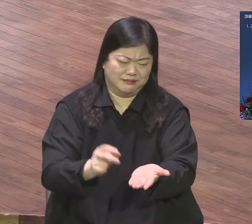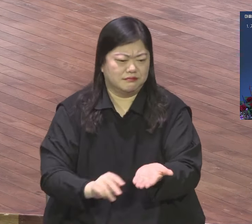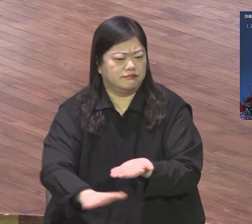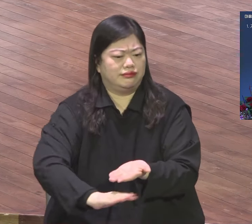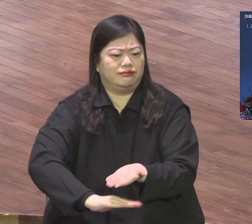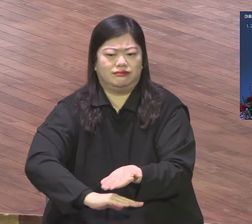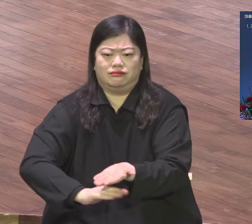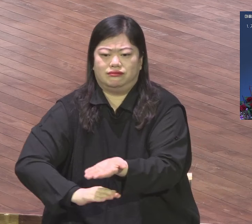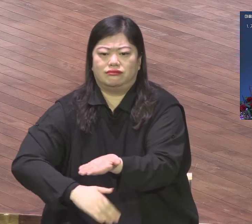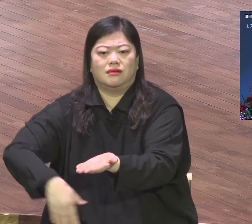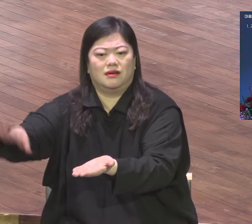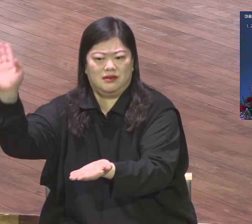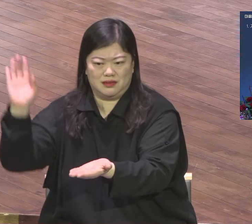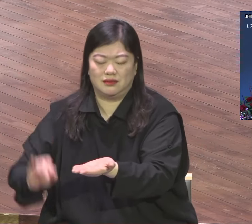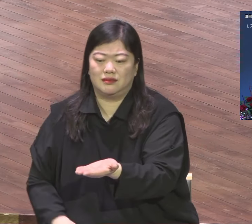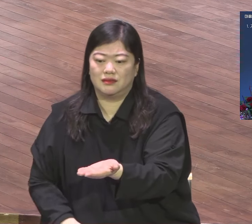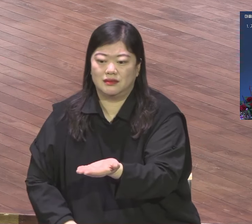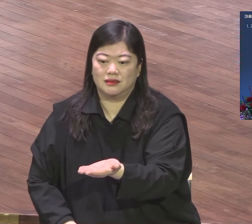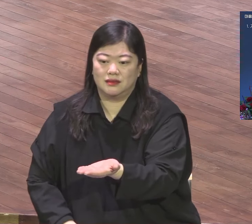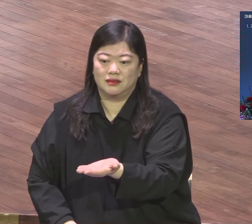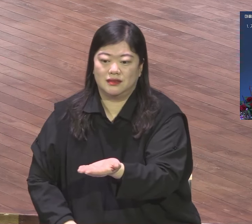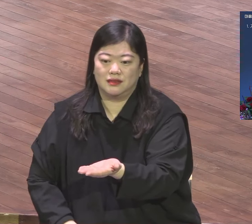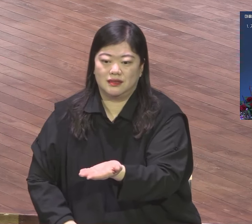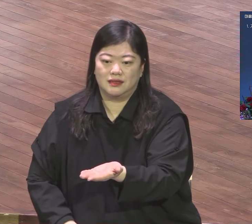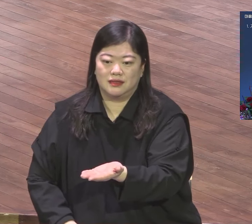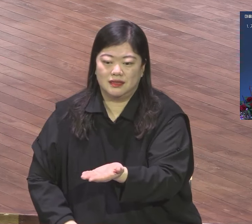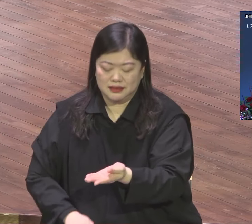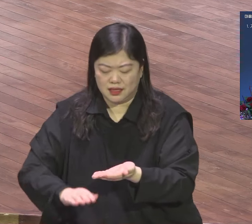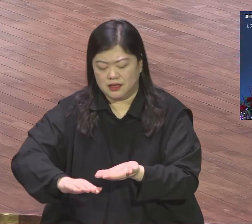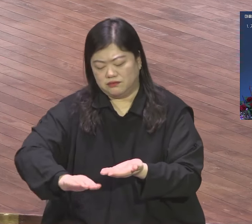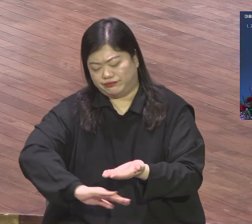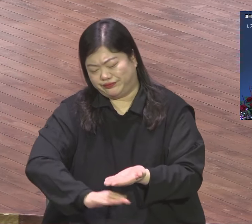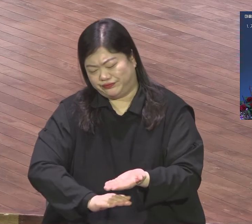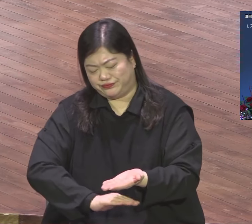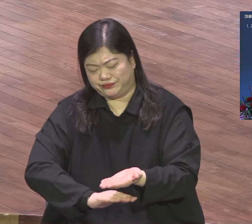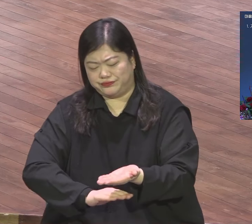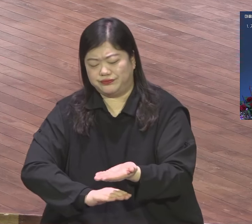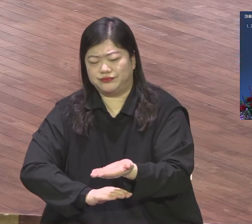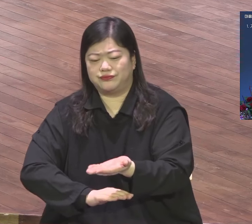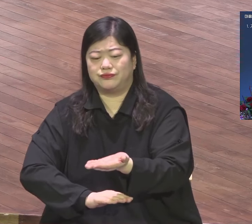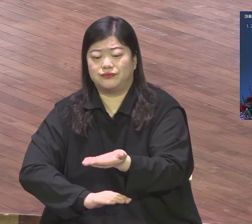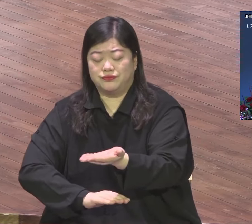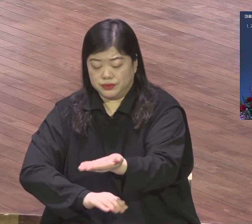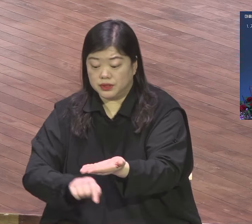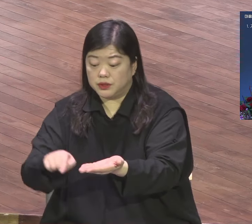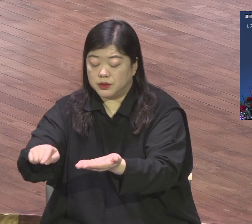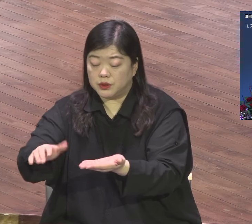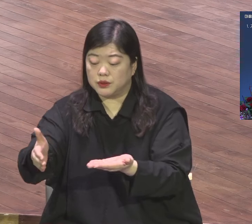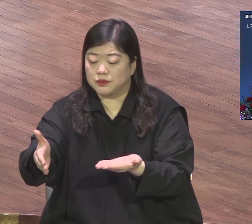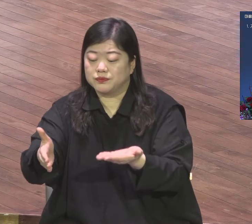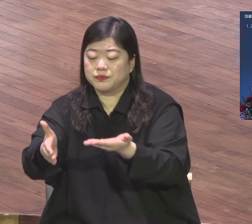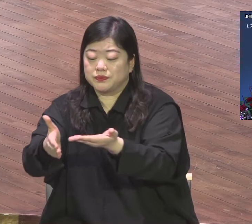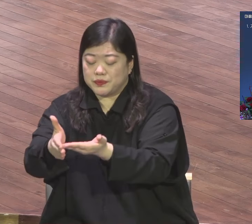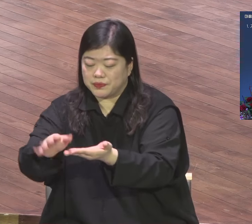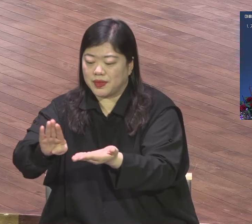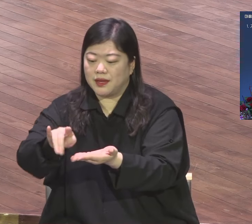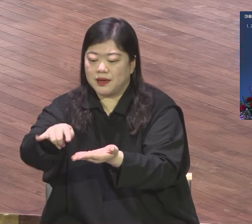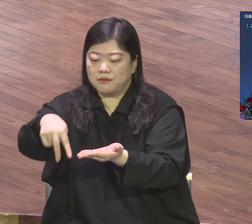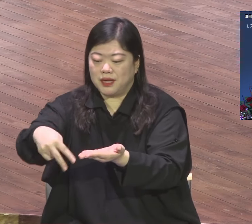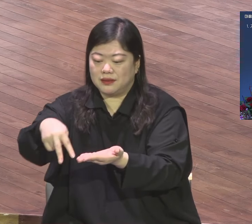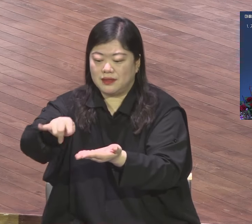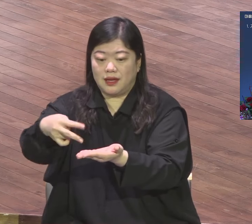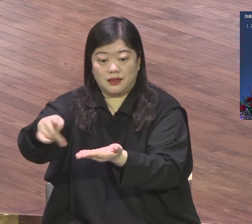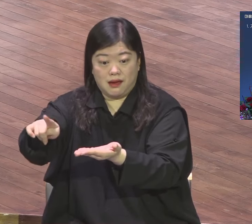예수님께서 이렇게 제자들 배태우고 건너편으로 가게 한 후에 예수님은 바로 기도하러 산으로 가셨다.